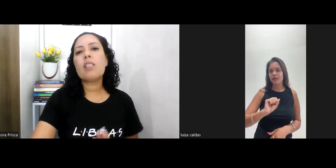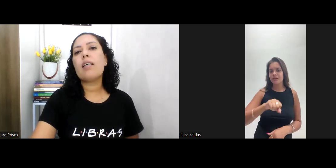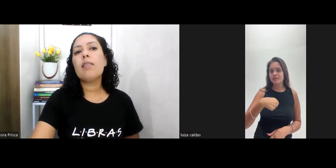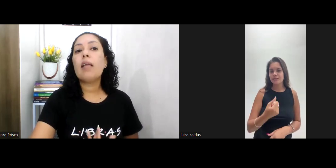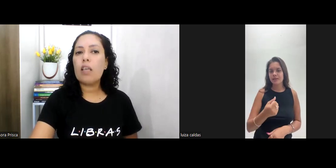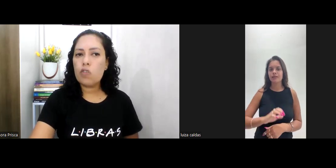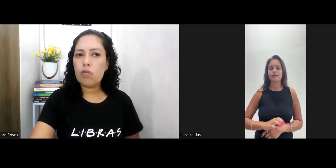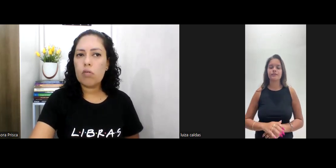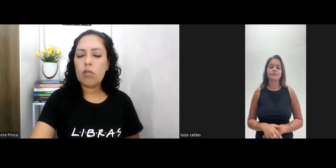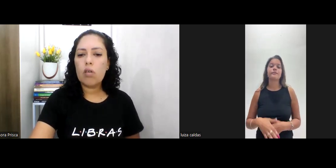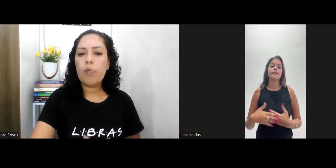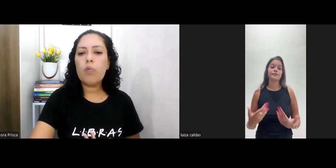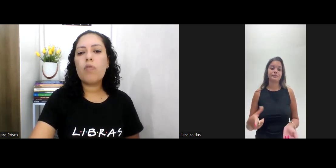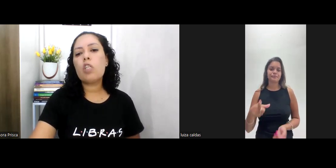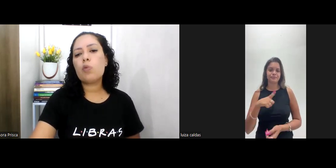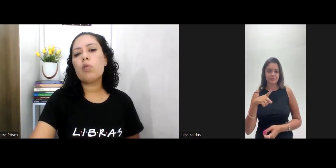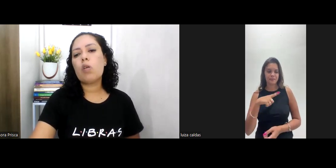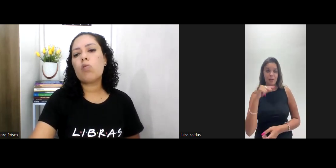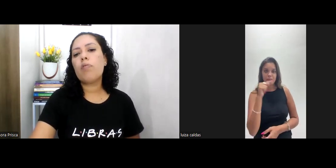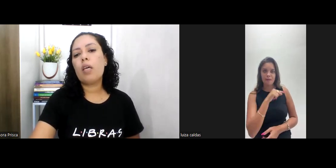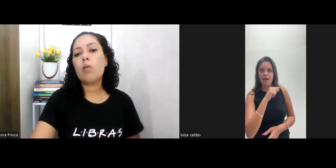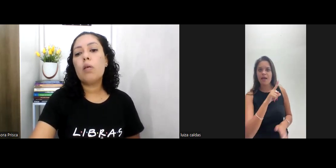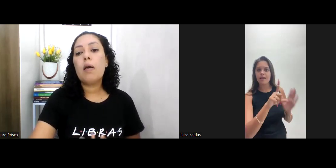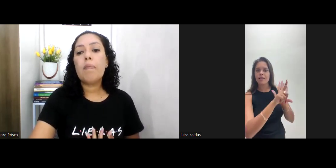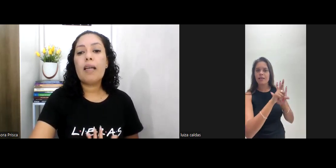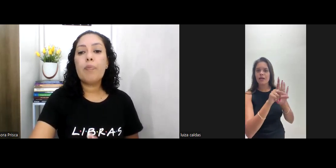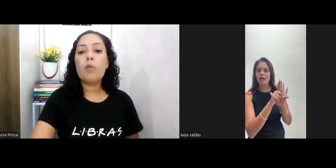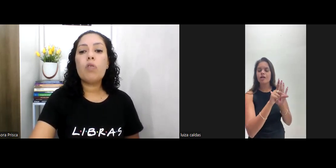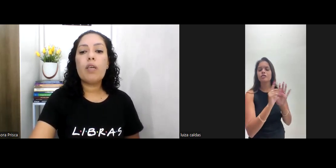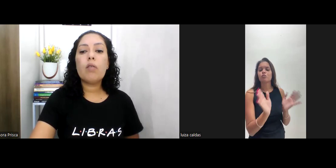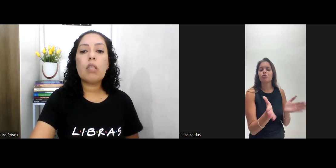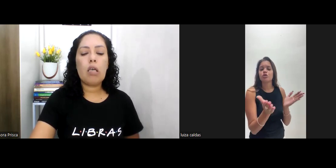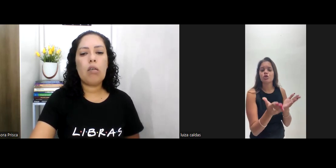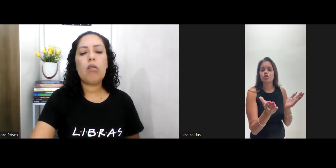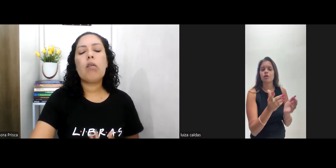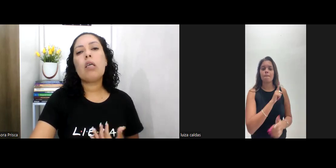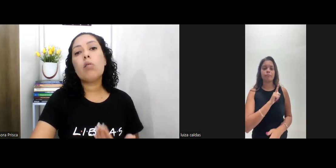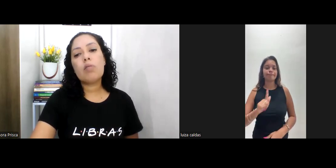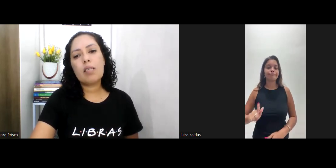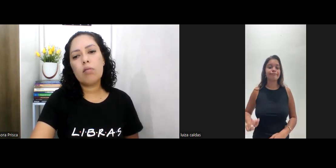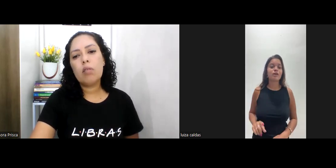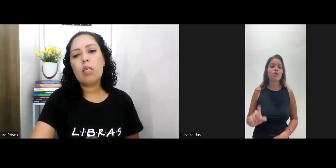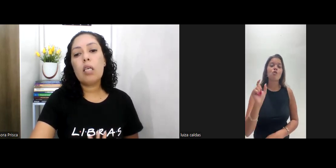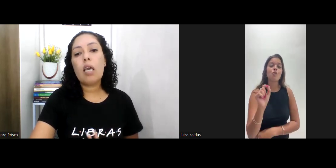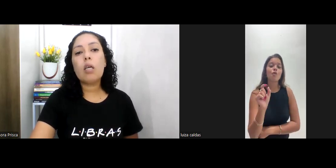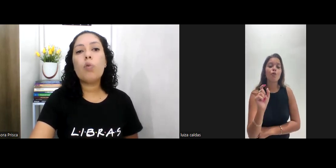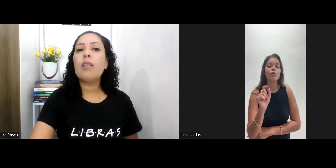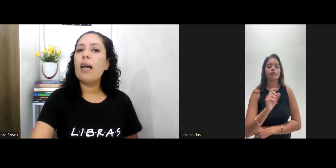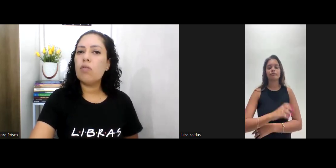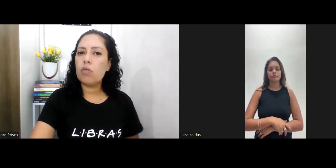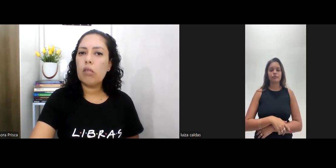nós temos aí leis promovidas pelo nosso governo para promover o quê? Inclusão